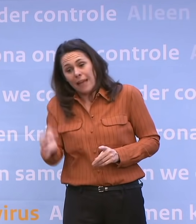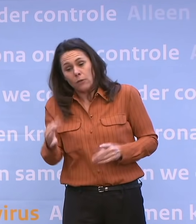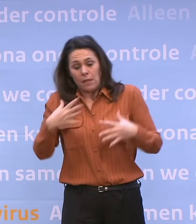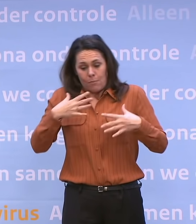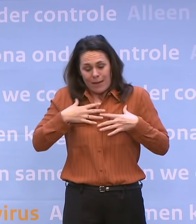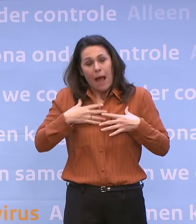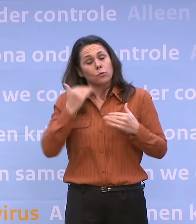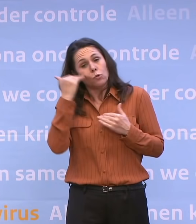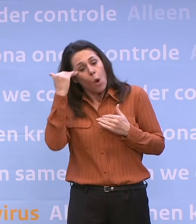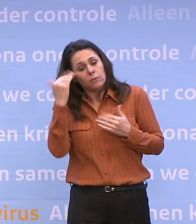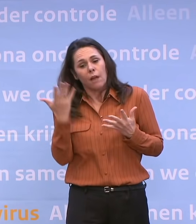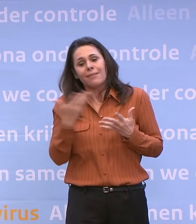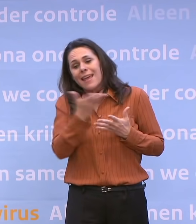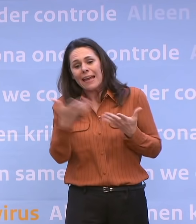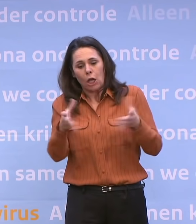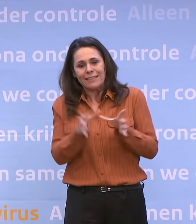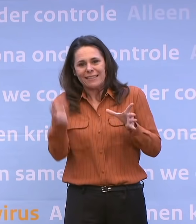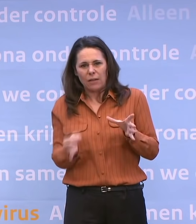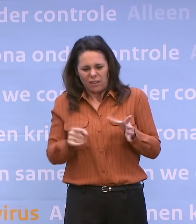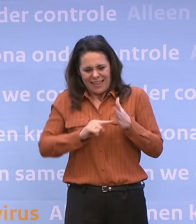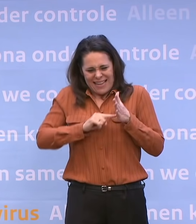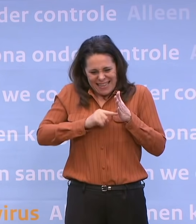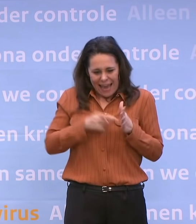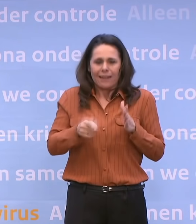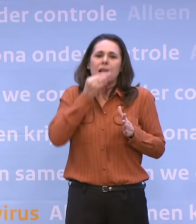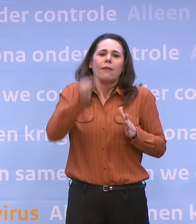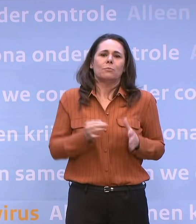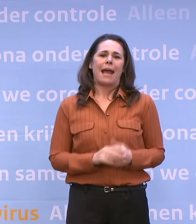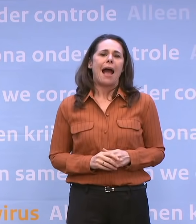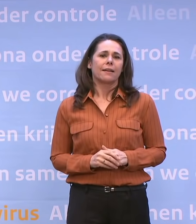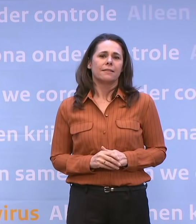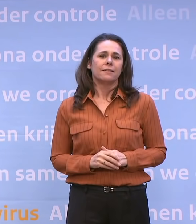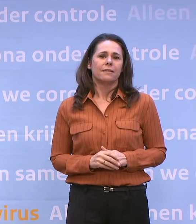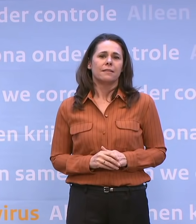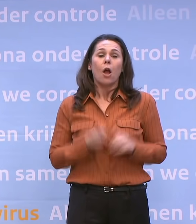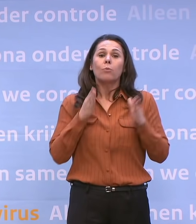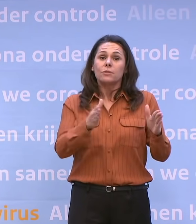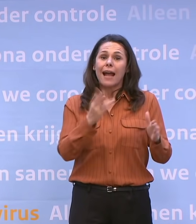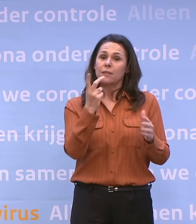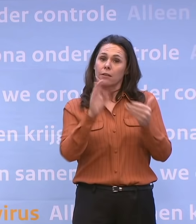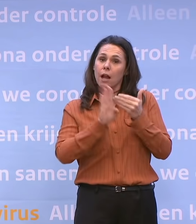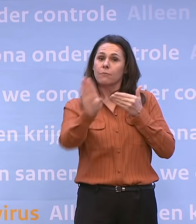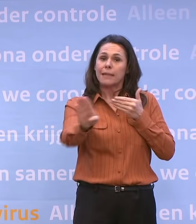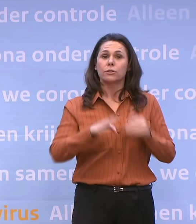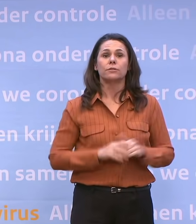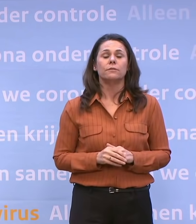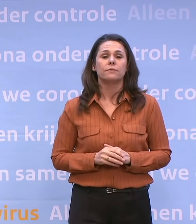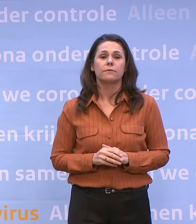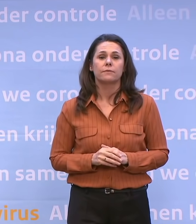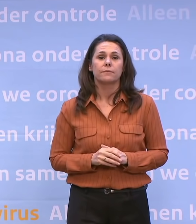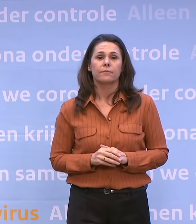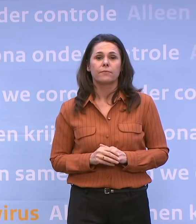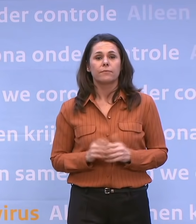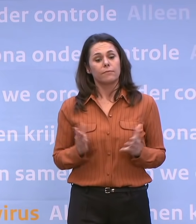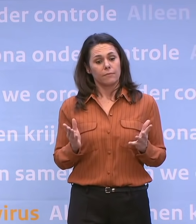benauwdheid en of koorts ontwikkelt, blijft het hele gezin thuis. Dat is de kern van de afspraken die we gemaakt hebben. En op straat hou je de 1,5 meter afstand. In dat